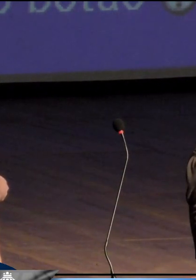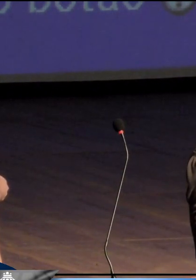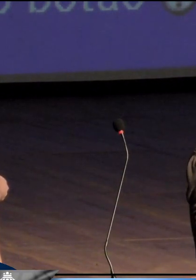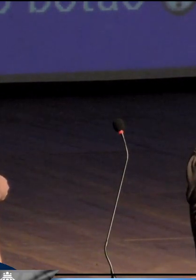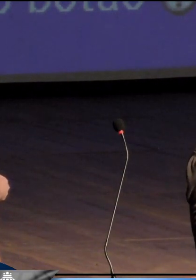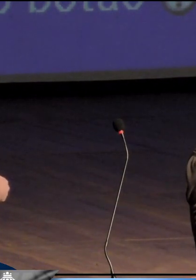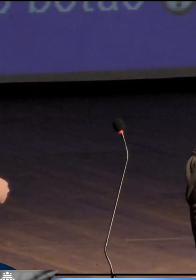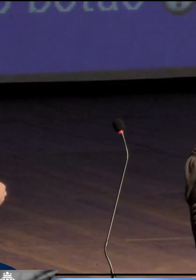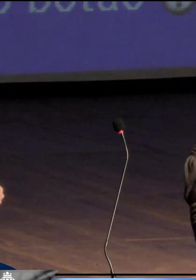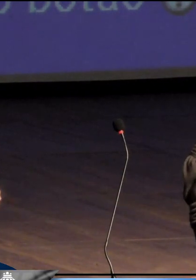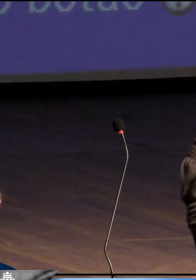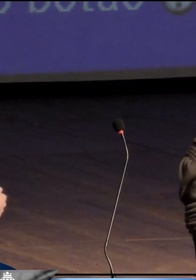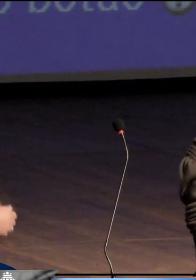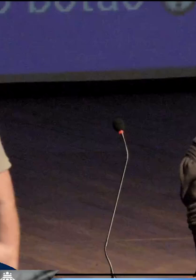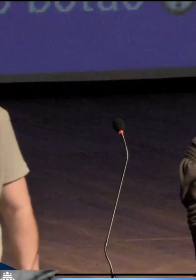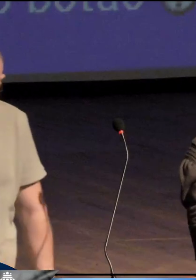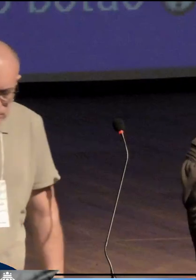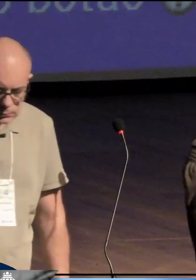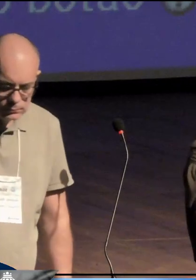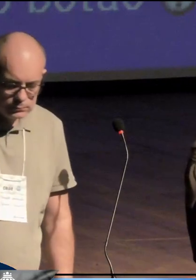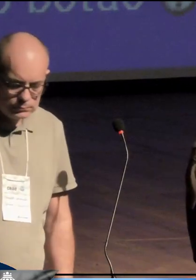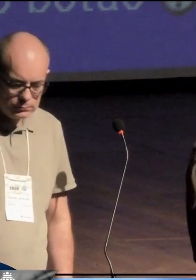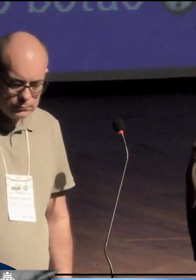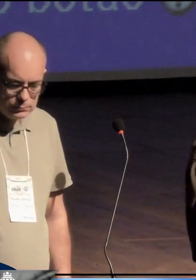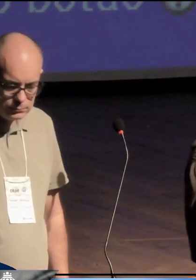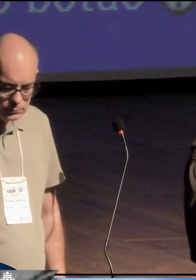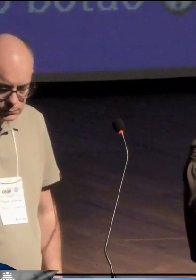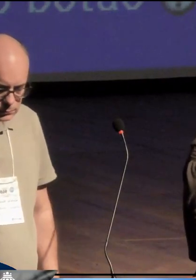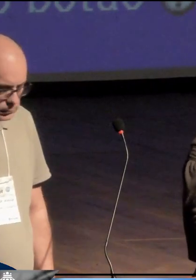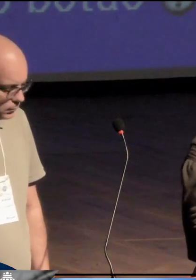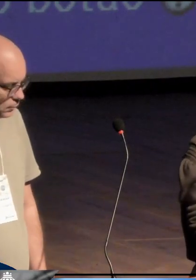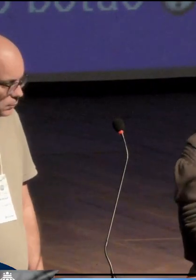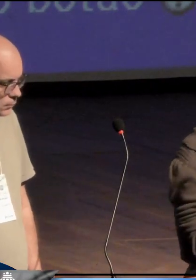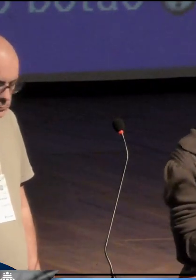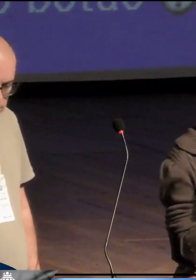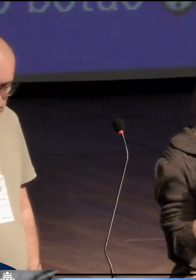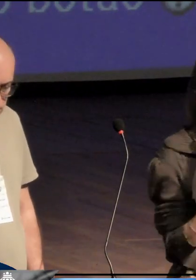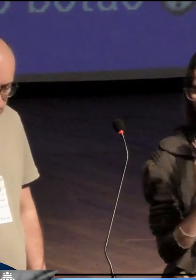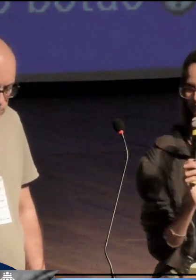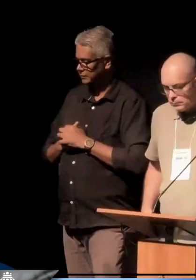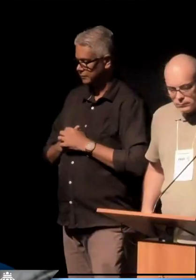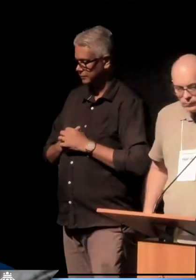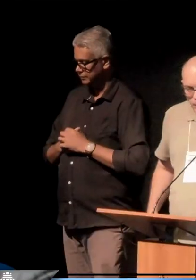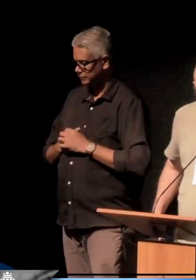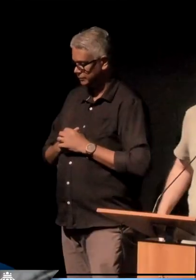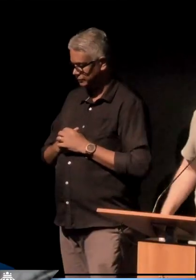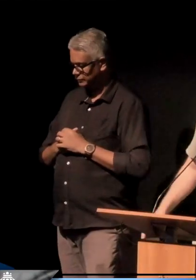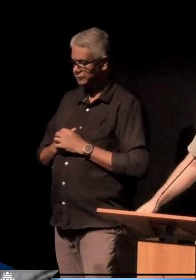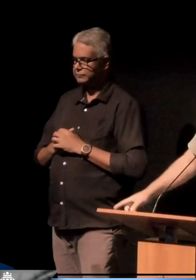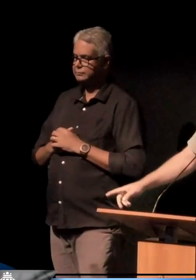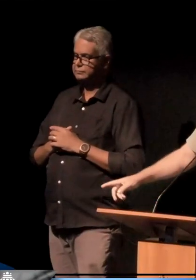nutricionismo né que essa ação reducionista e da alimentação né esse olhar reducionista